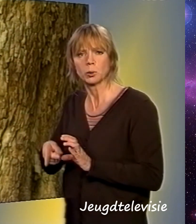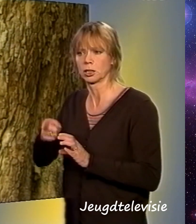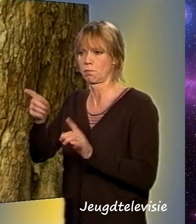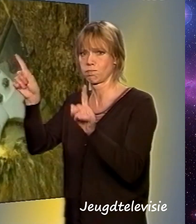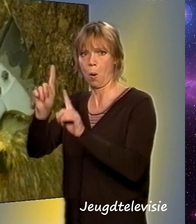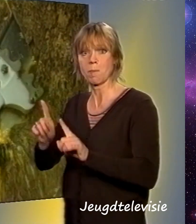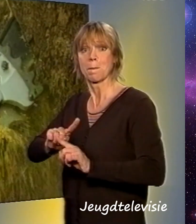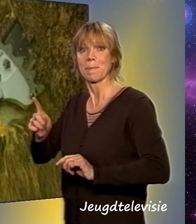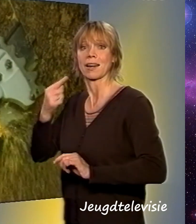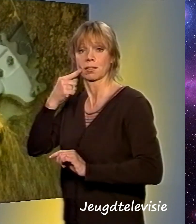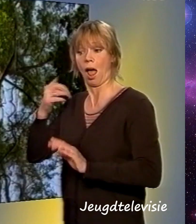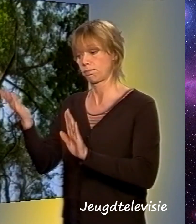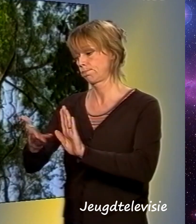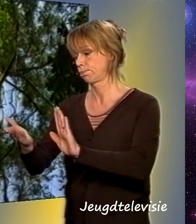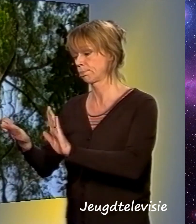mensen in europa